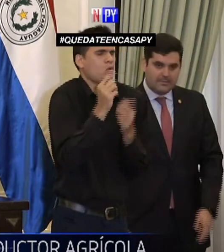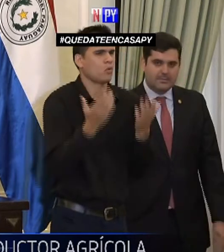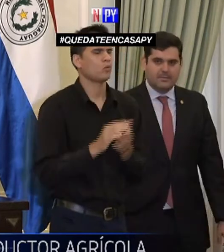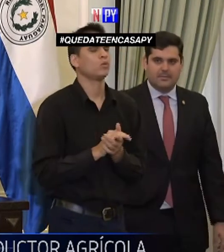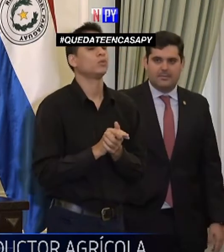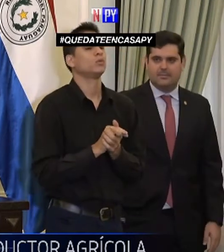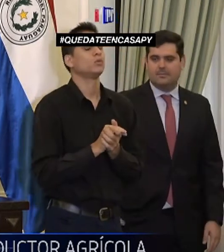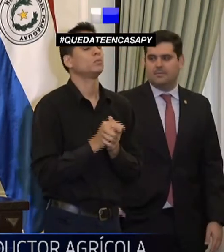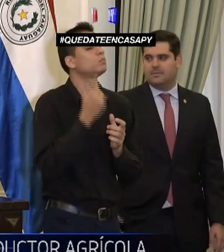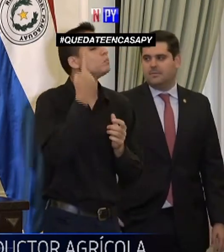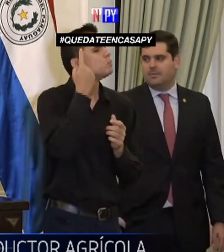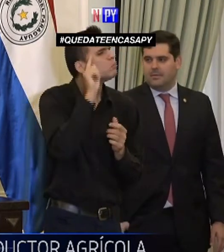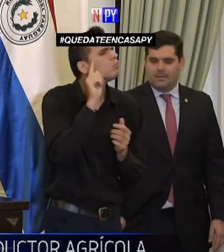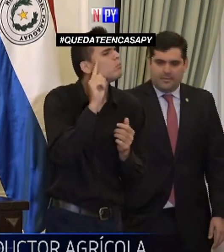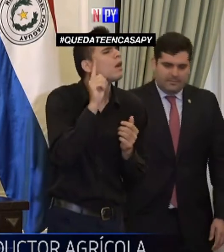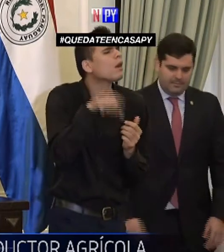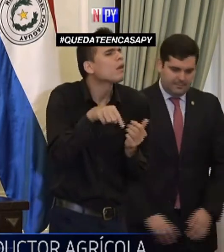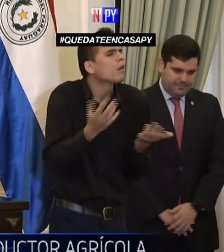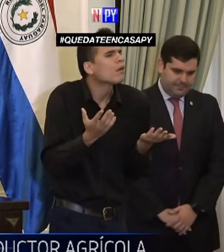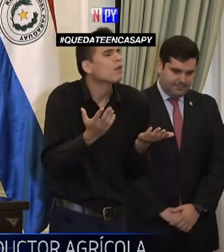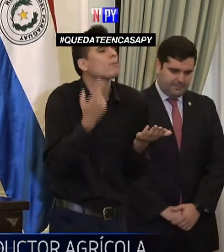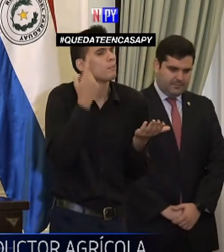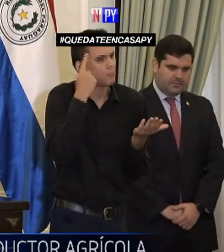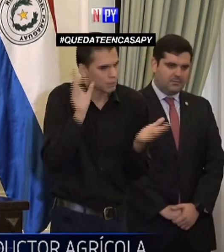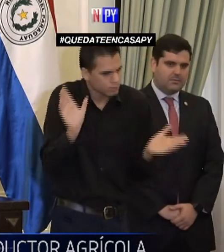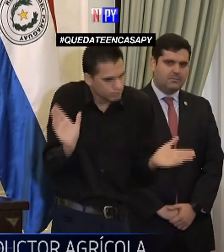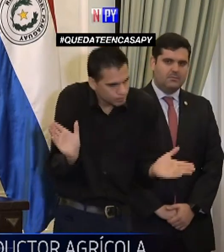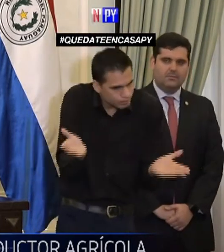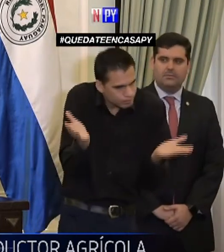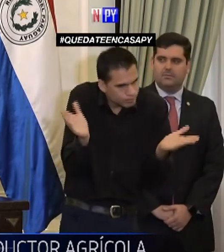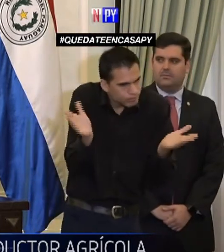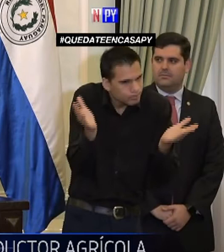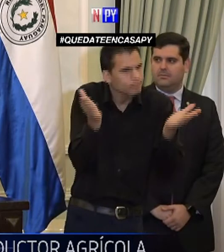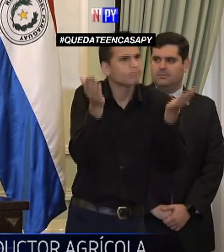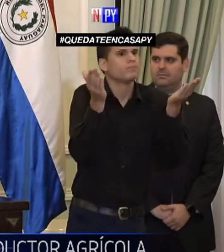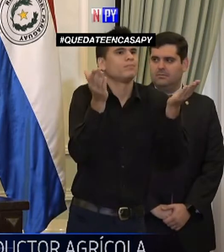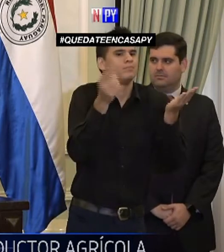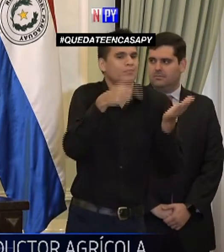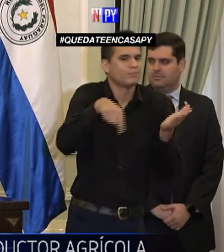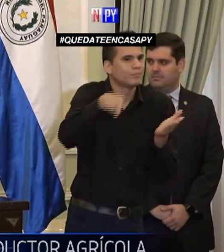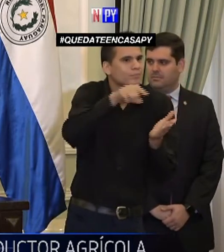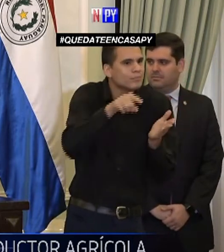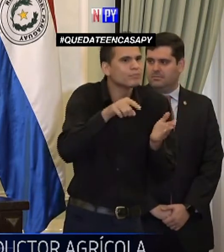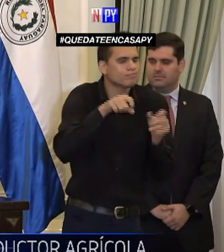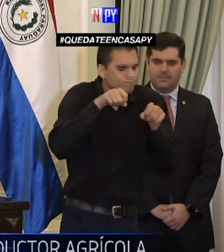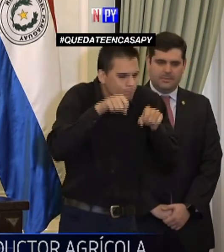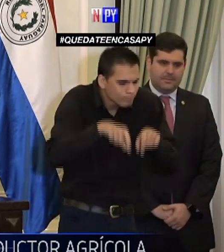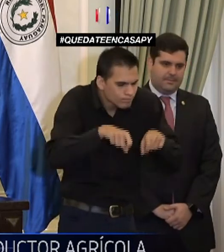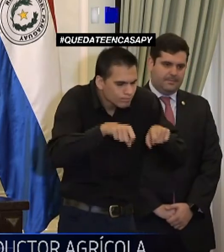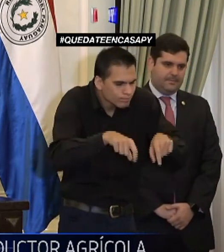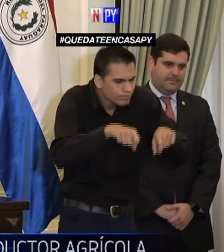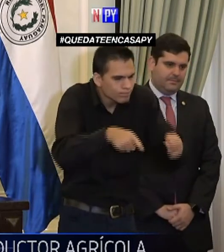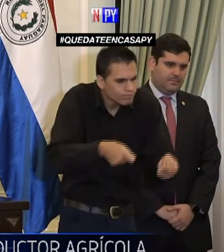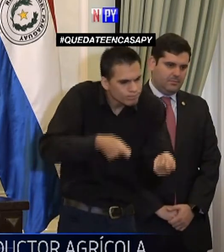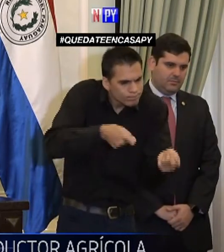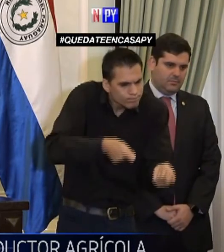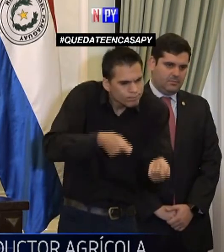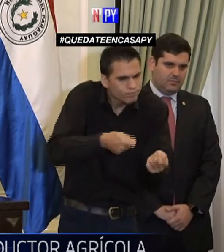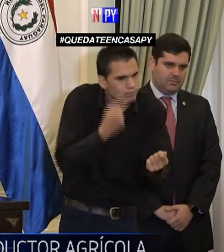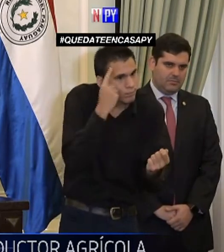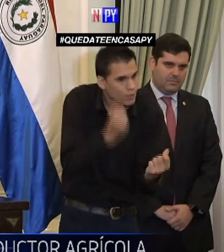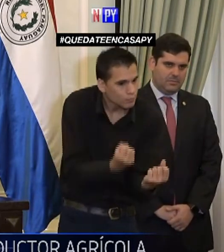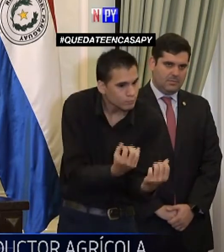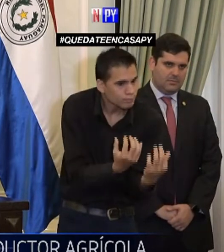la firme intención de impulsarle a ese pequeño productor para que en este momento, cuando ya